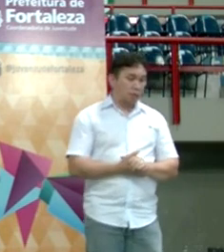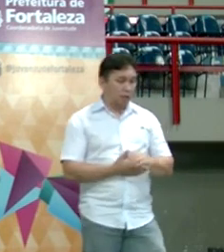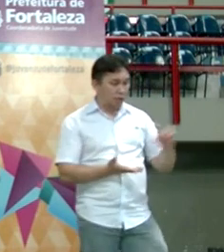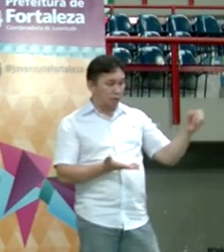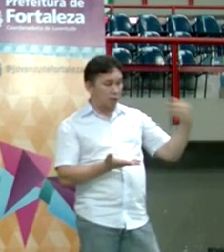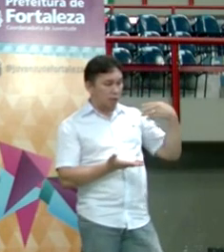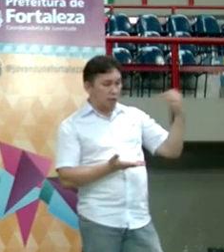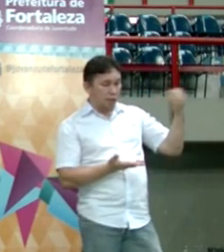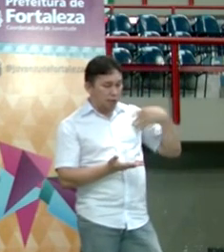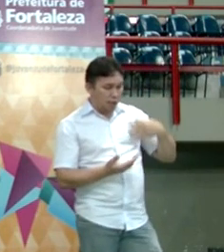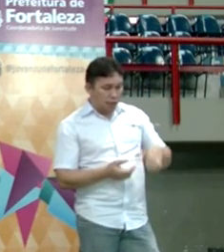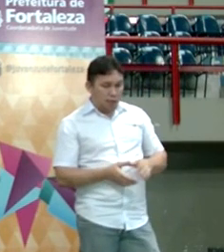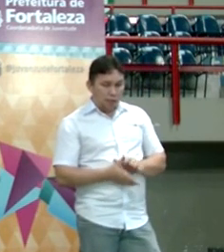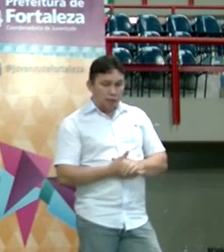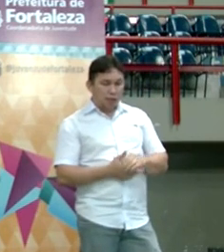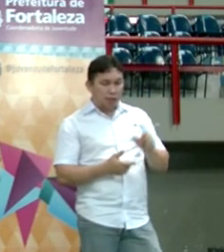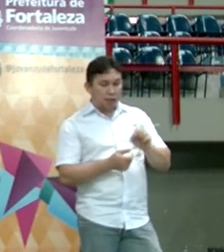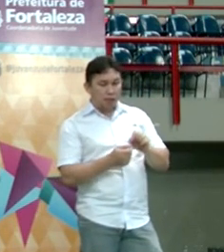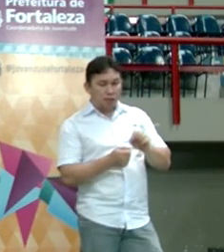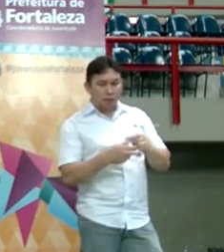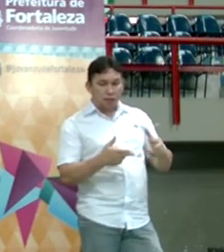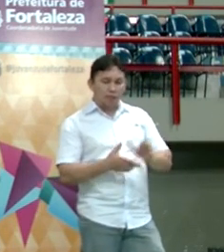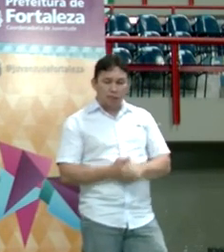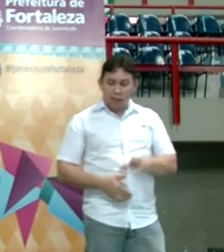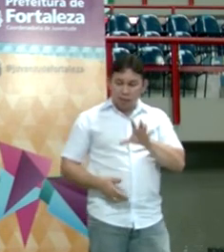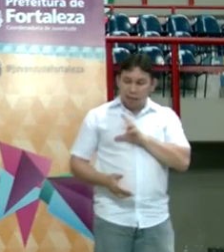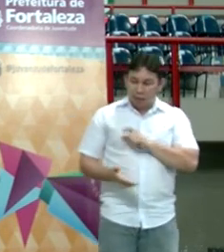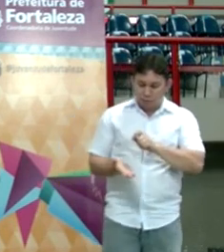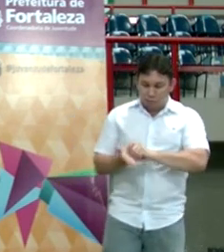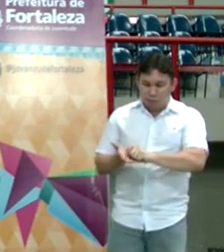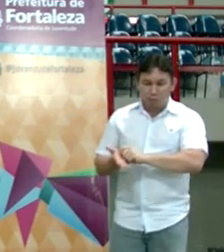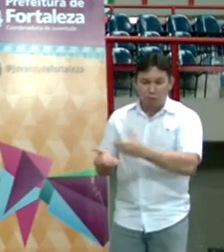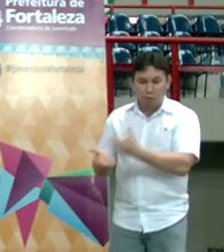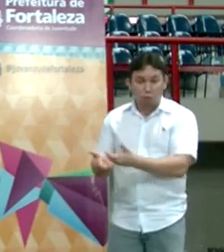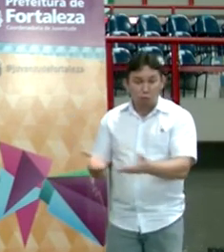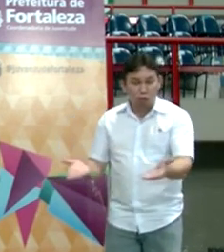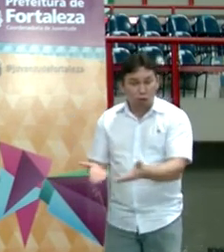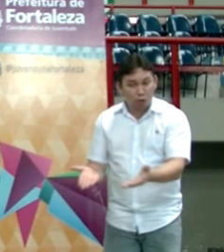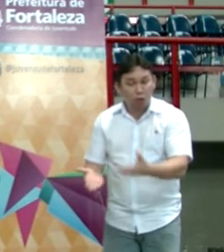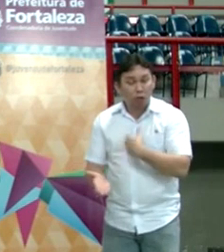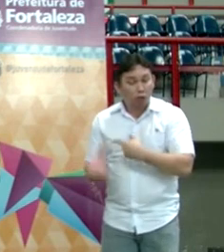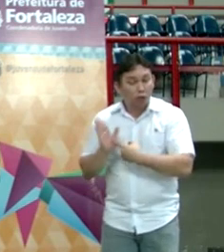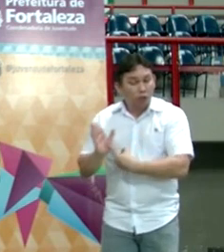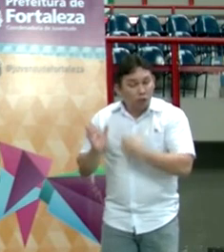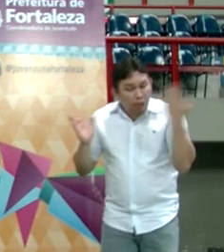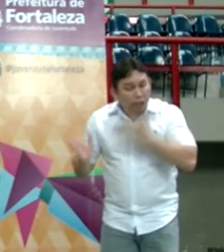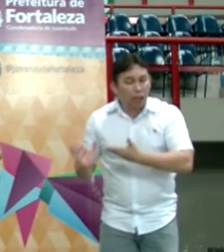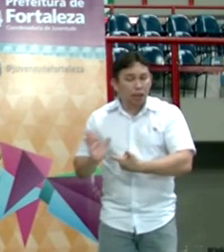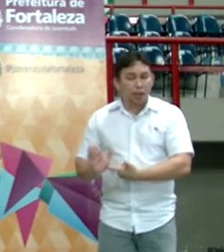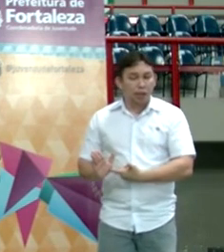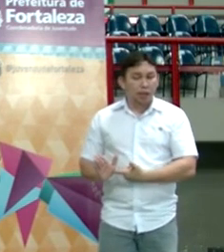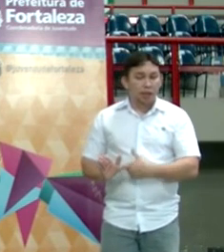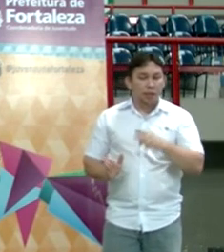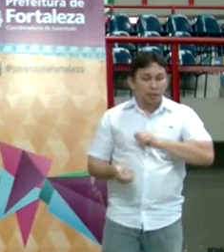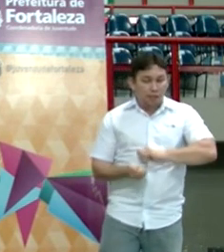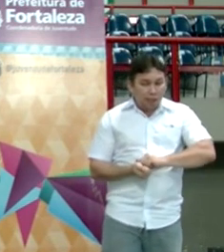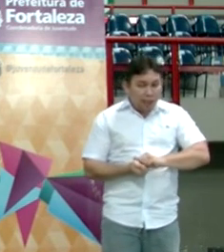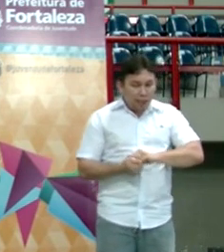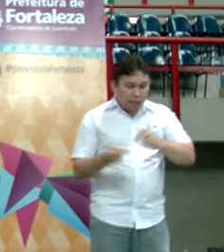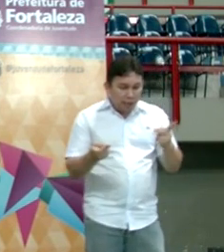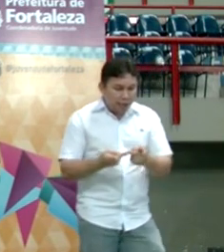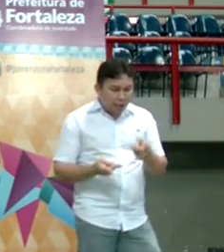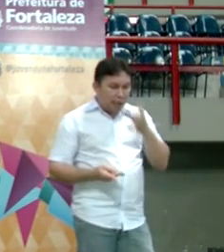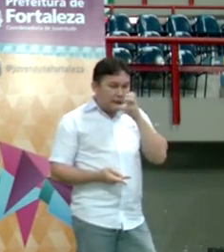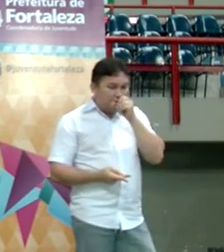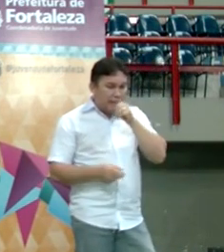para quando ela quer que eu faça alguma coisa, ela diz, estudos recentes alegam tá? Que lavar a louça, dia